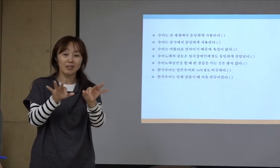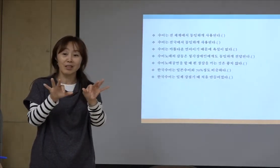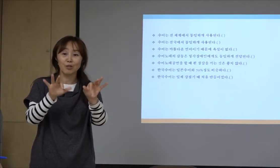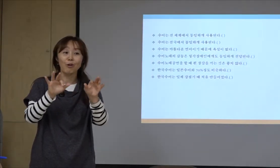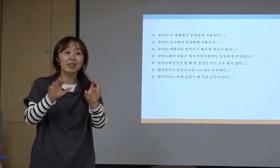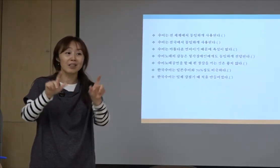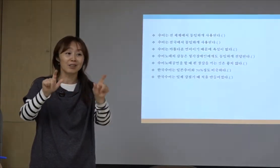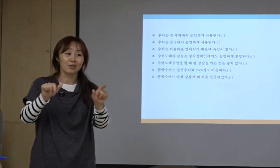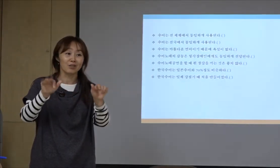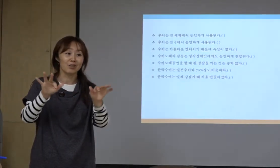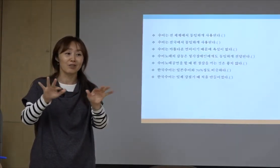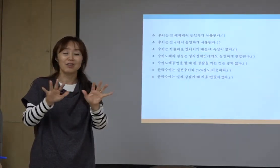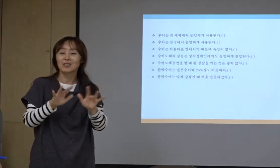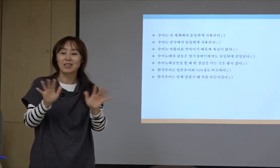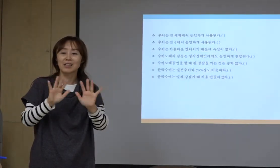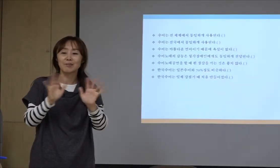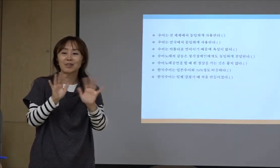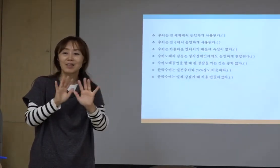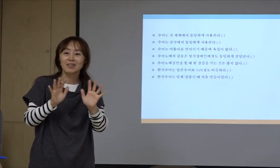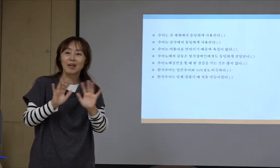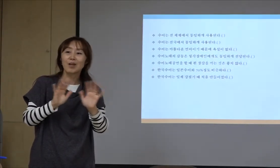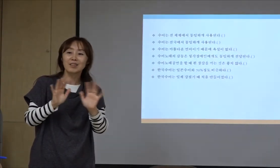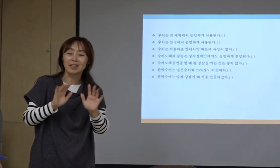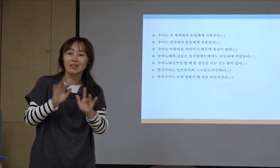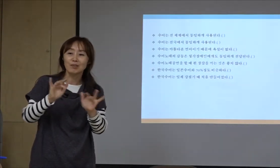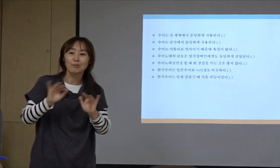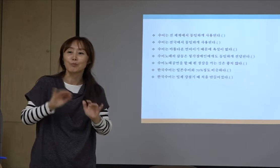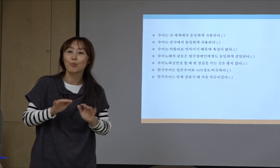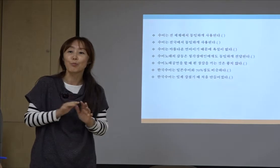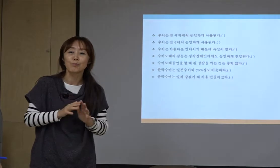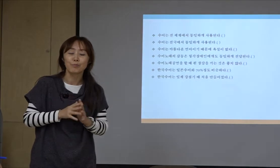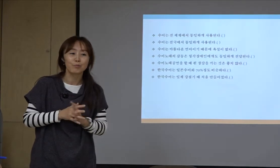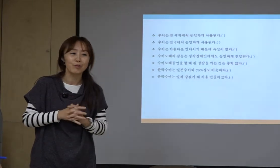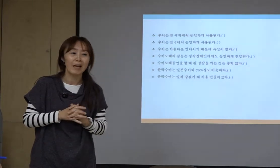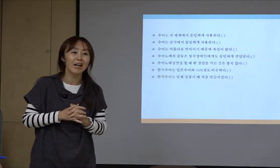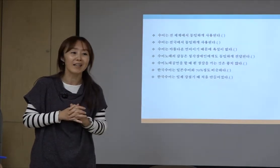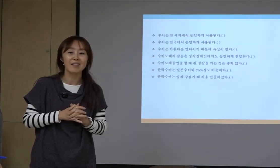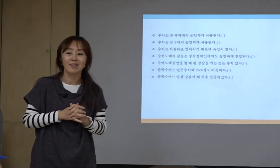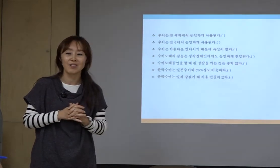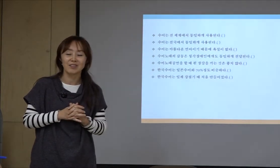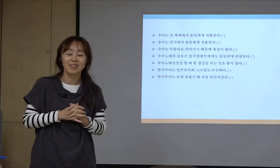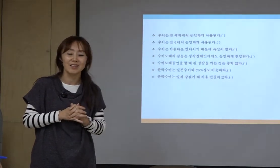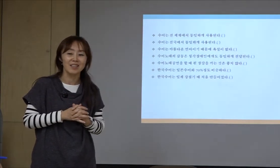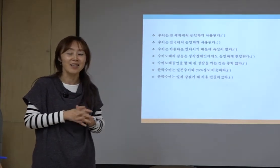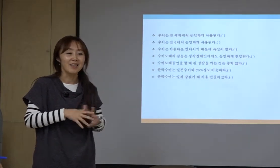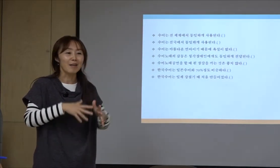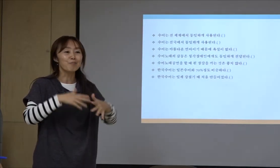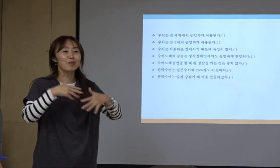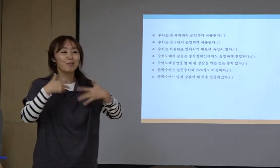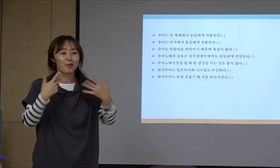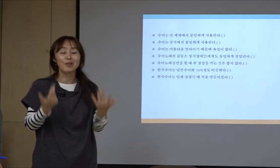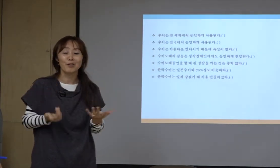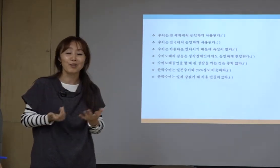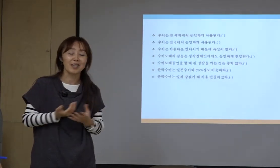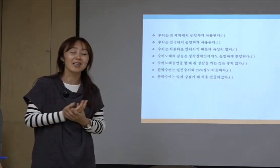되게 정확히 해야 되거든요. 대화할 때 장갑 끼고 하면 뭐 대화가 안 돼요. 근데 이제 예쁘게 보이려고 장갑